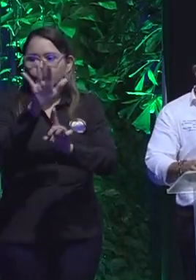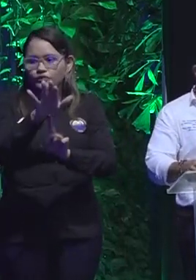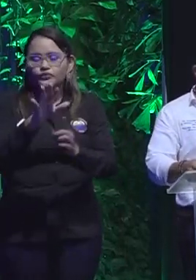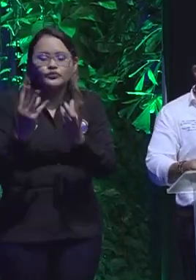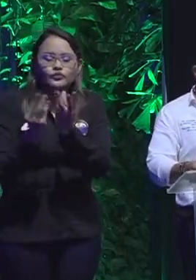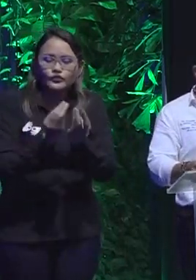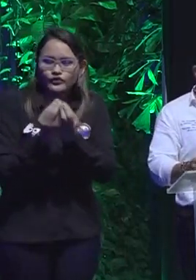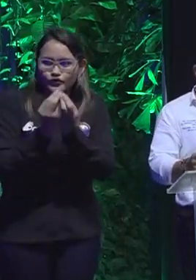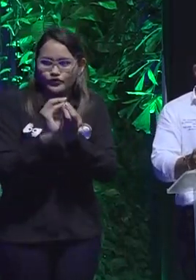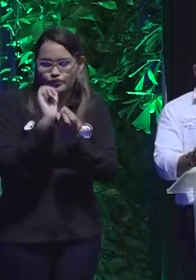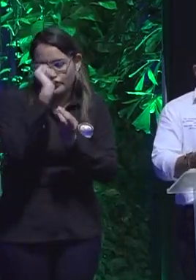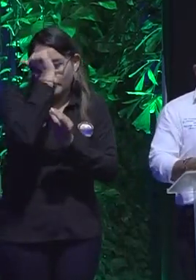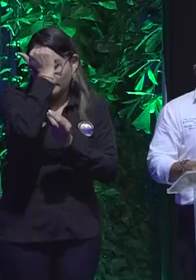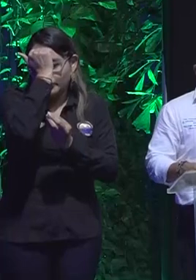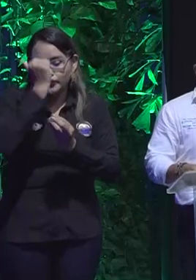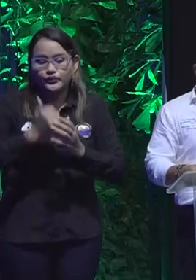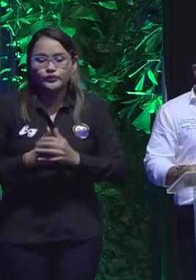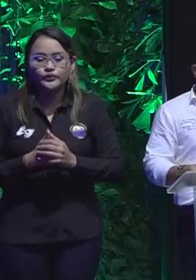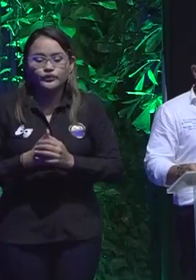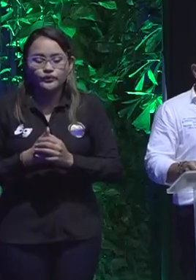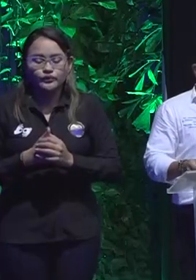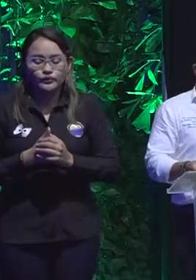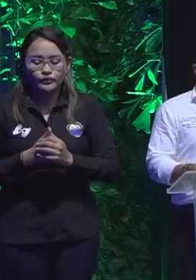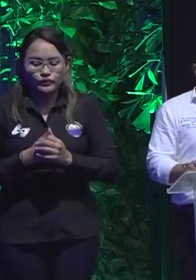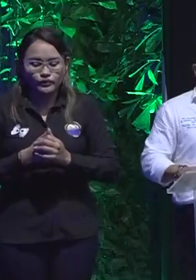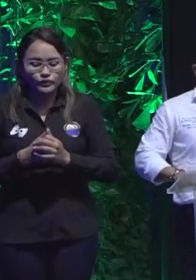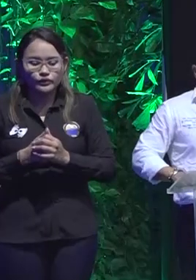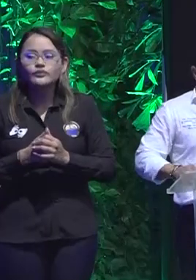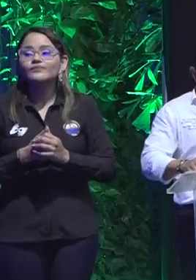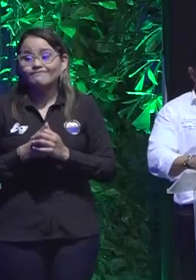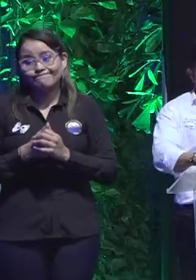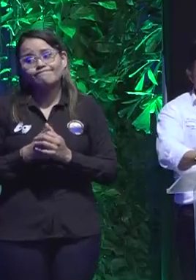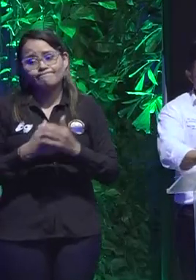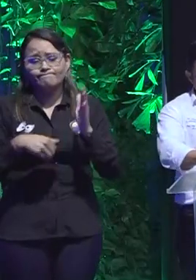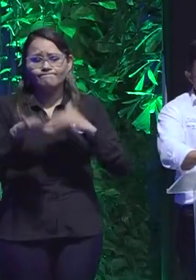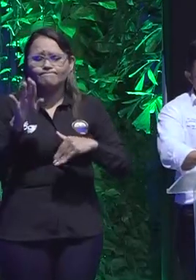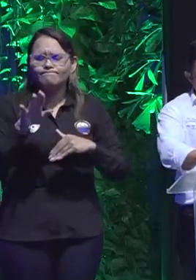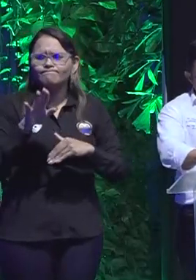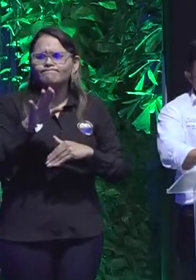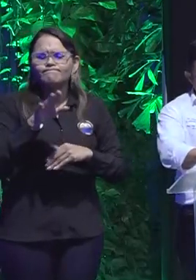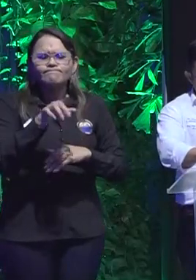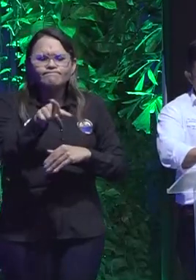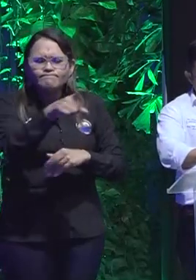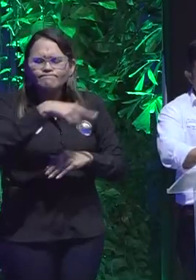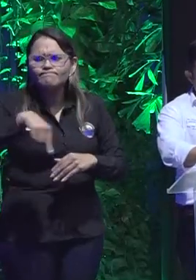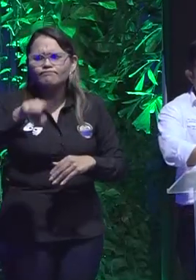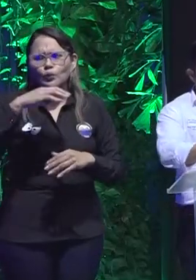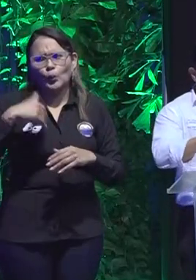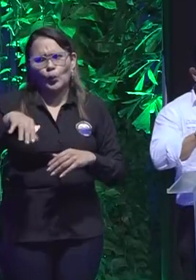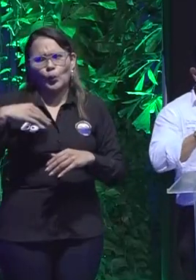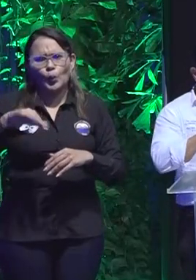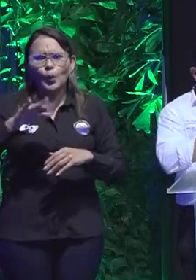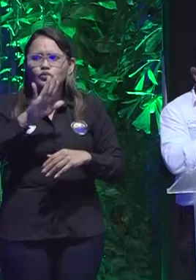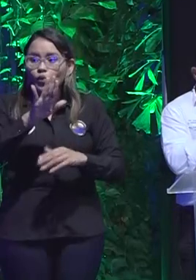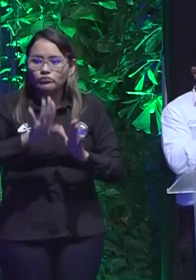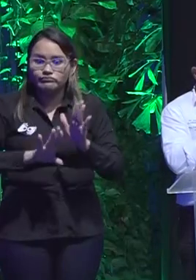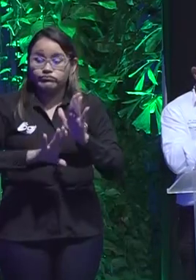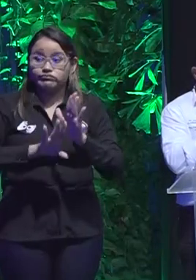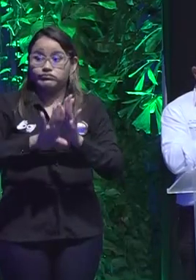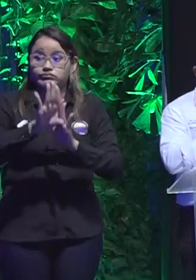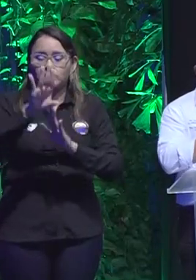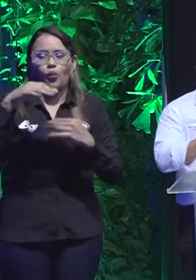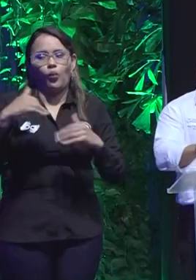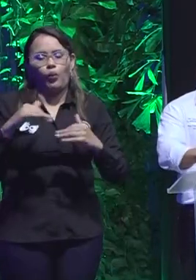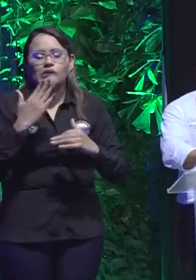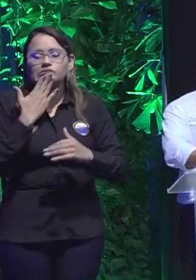nuestro Consejo Superior, a quienes le debemos gran parte de los avances que hemos logrado, saludar a